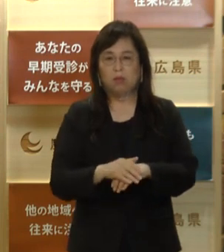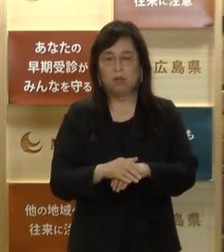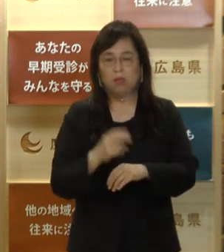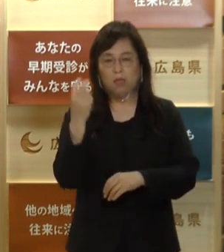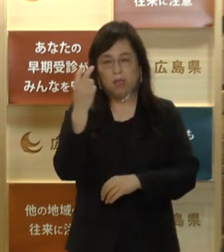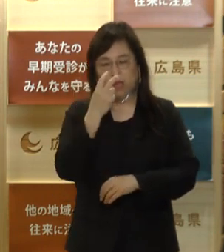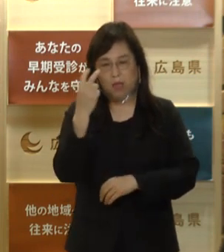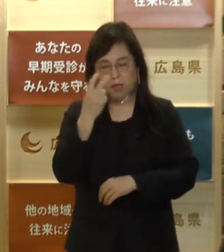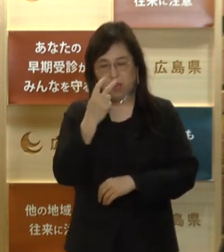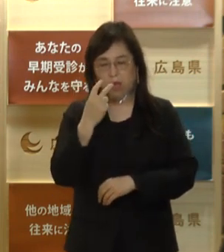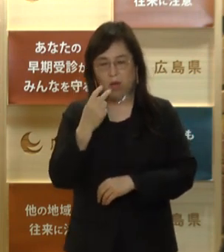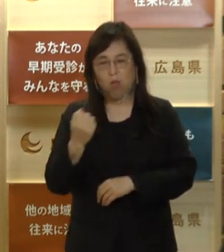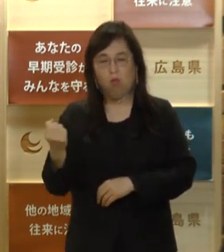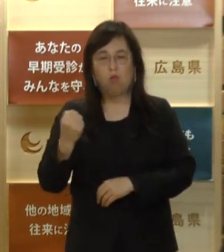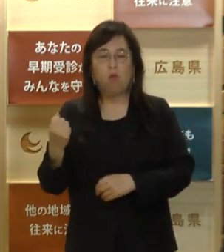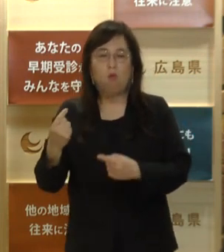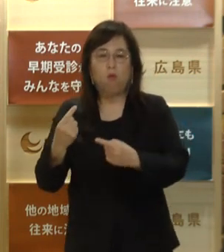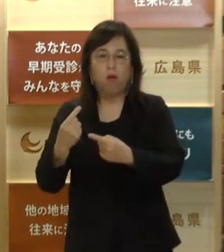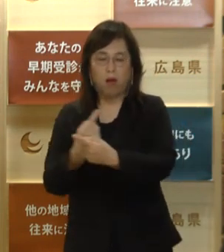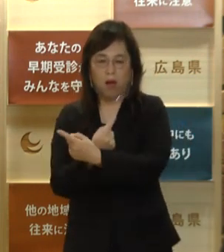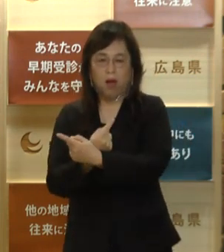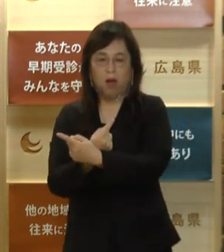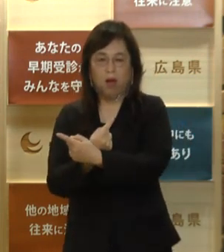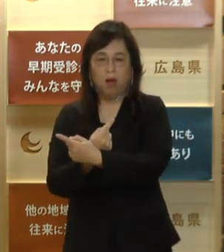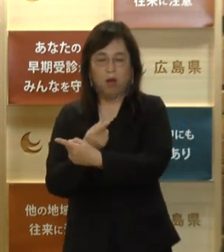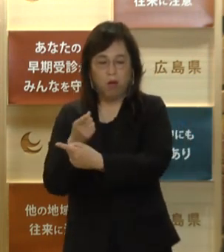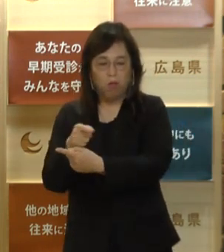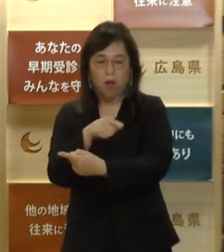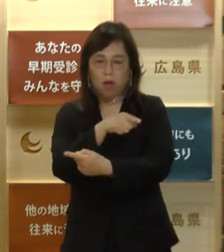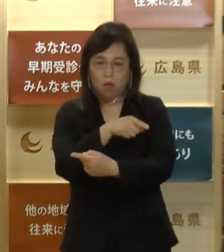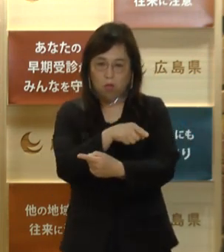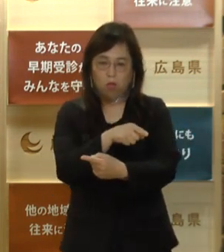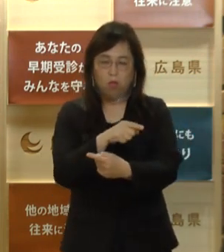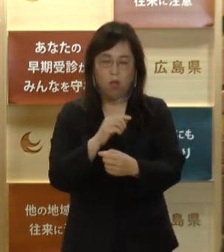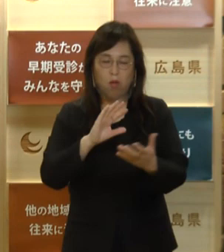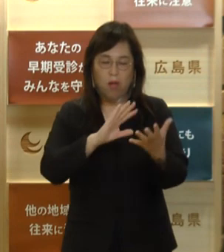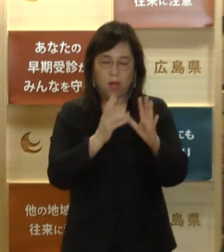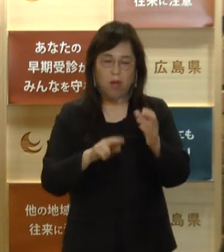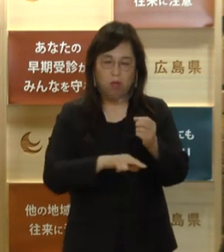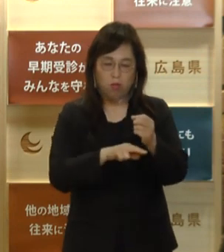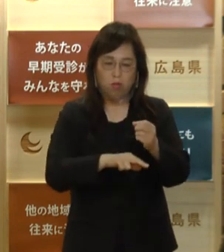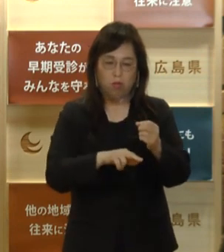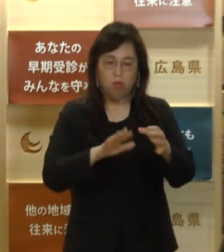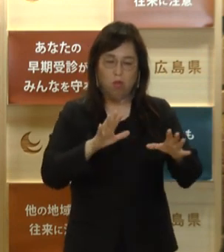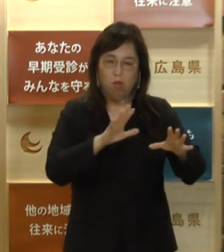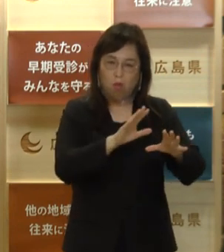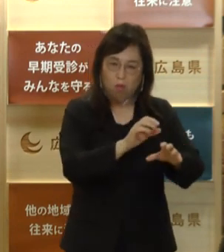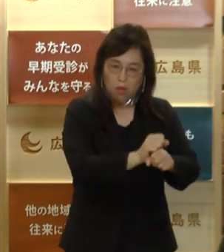化というのは変異株の抑え込みにも非常に有効だと考えています。